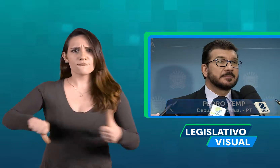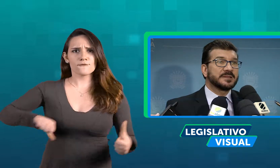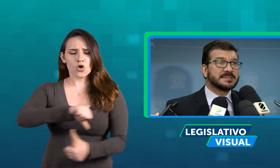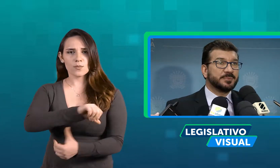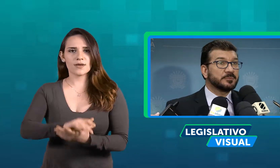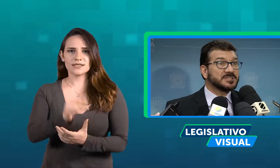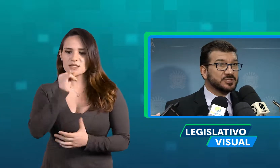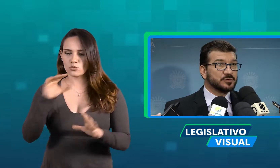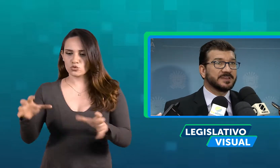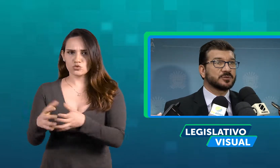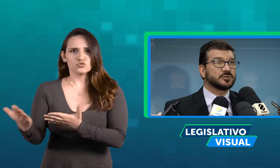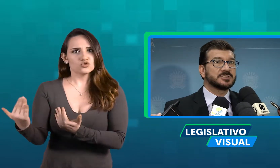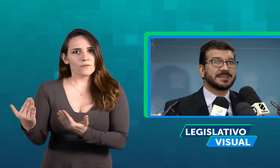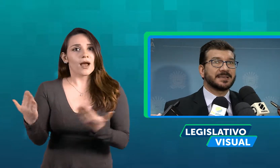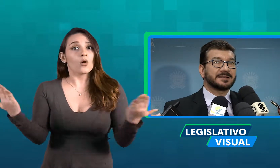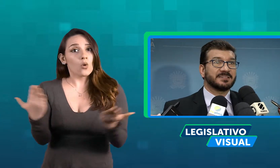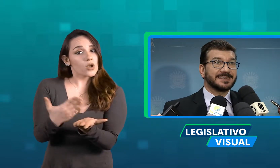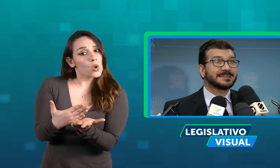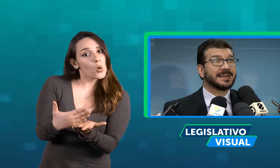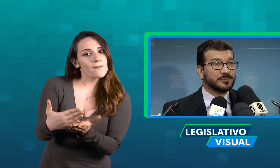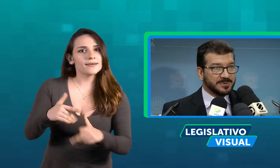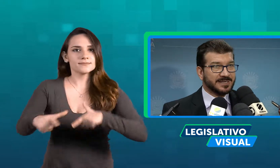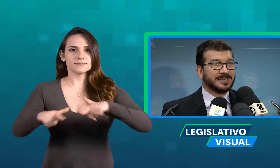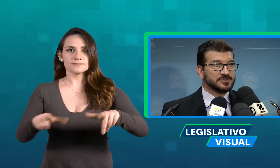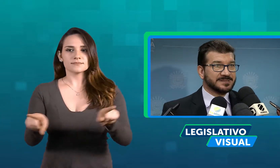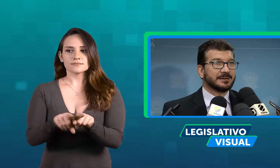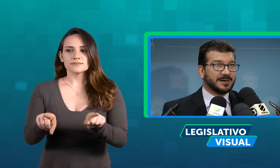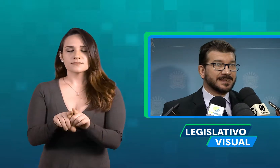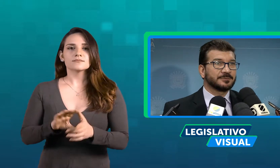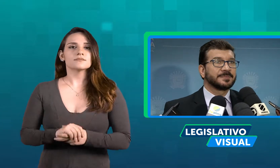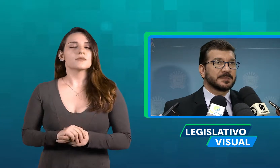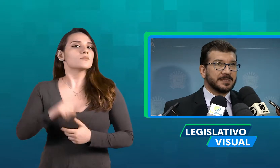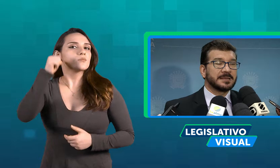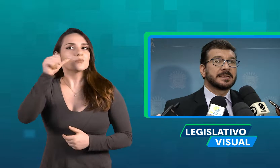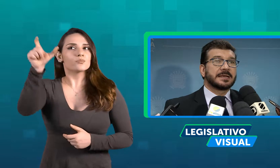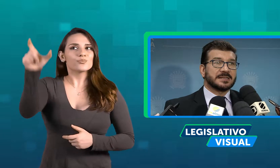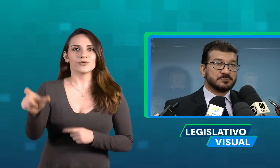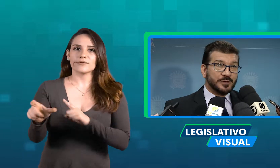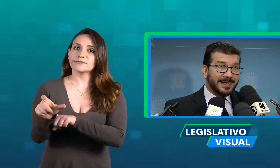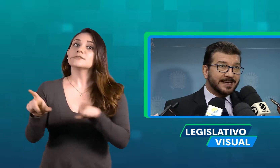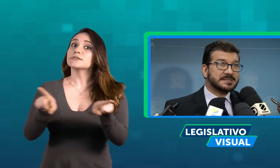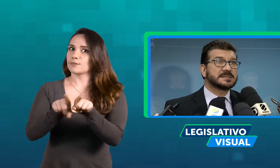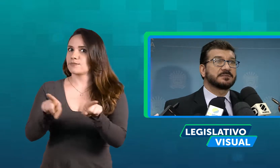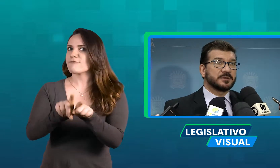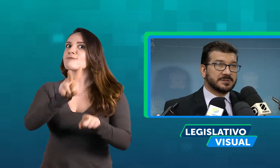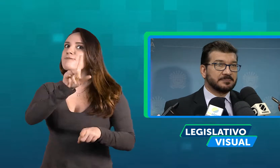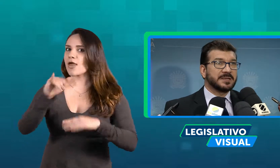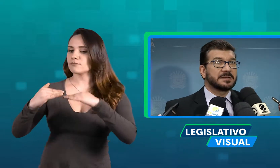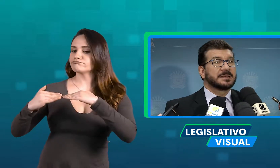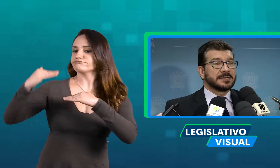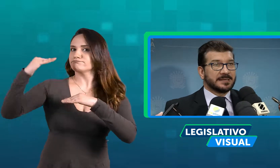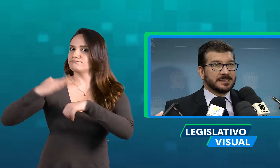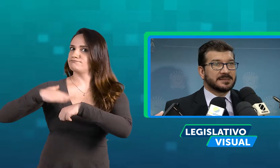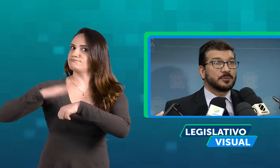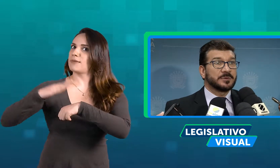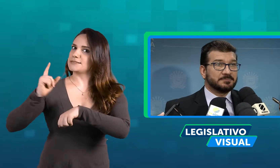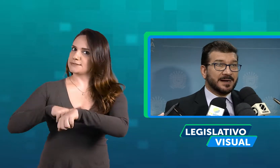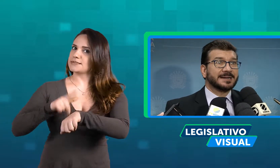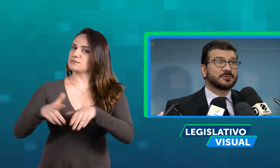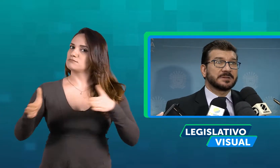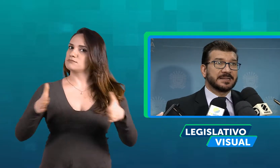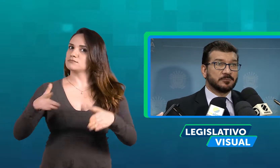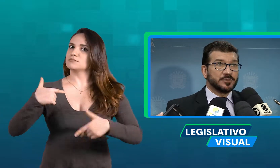vida, principalmente a juventude que ainda vai entrar no mercado de trabalho, né? As mulheres que vão também ter